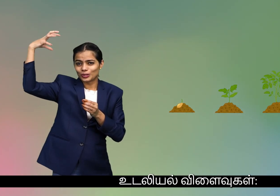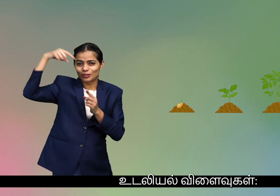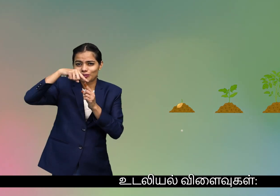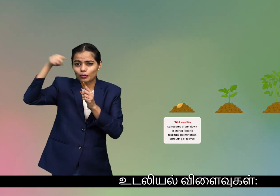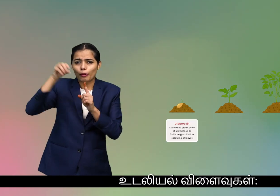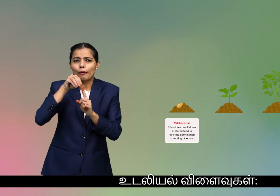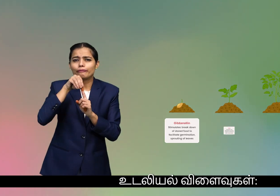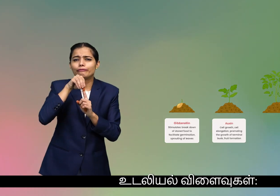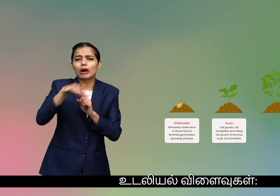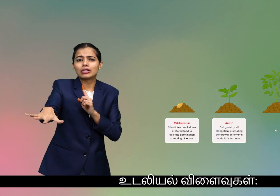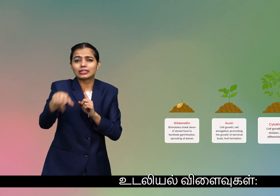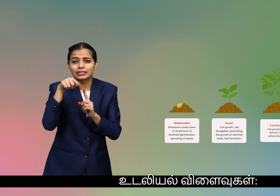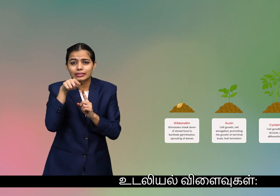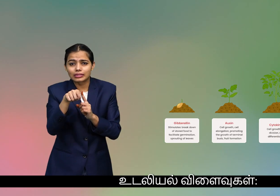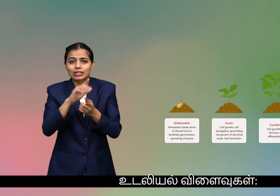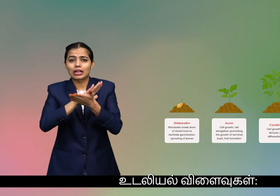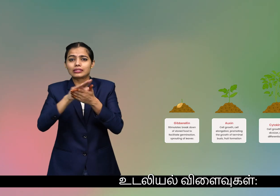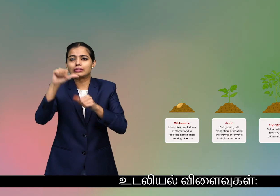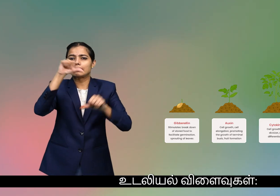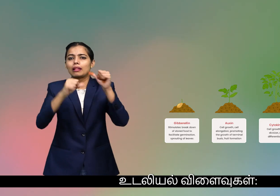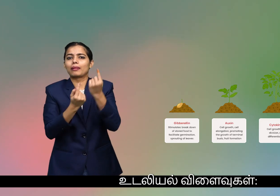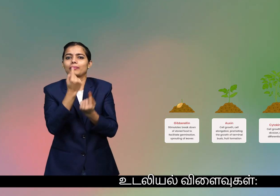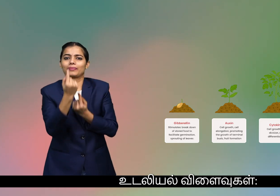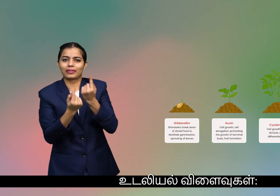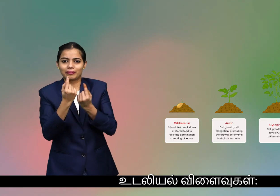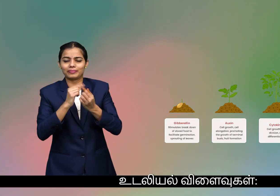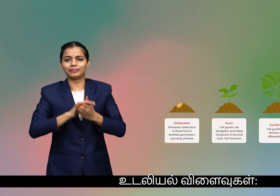இயக்குநீர்களின் உடலியல் விளைவுகள்.